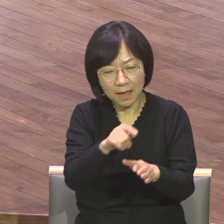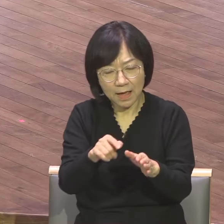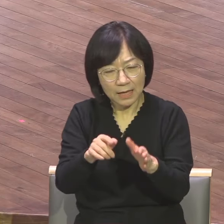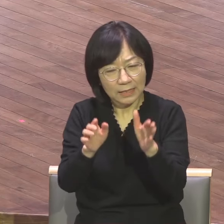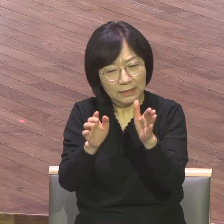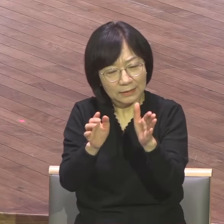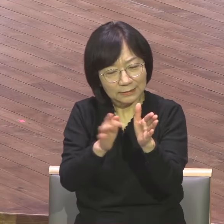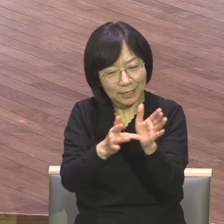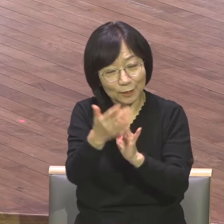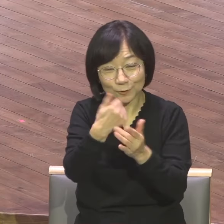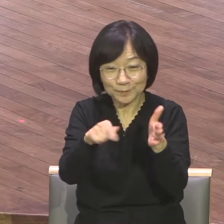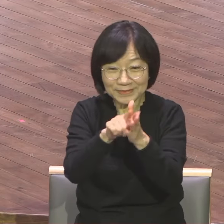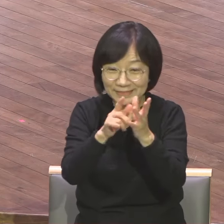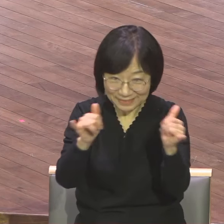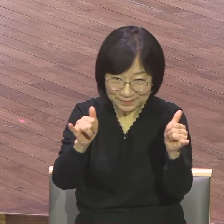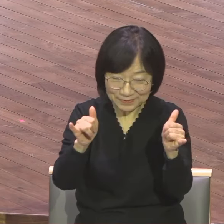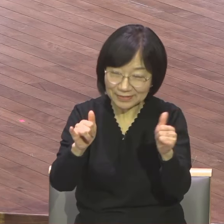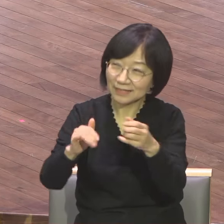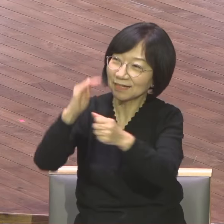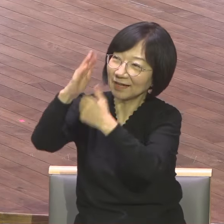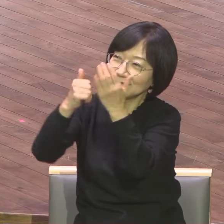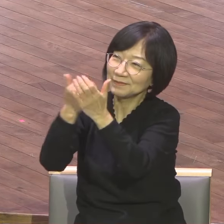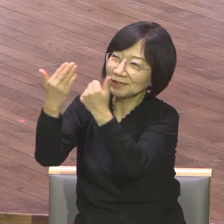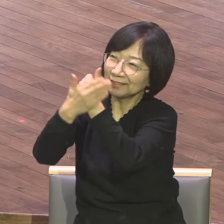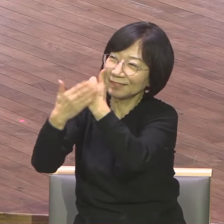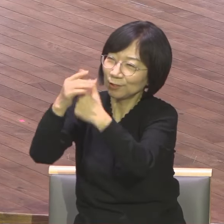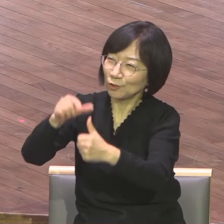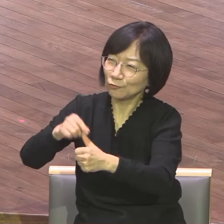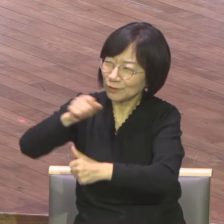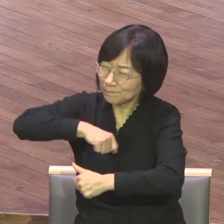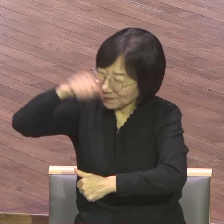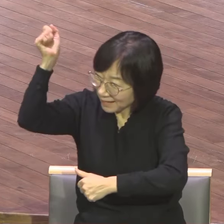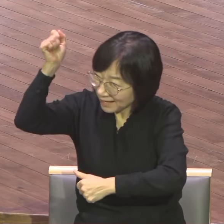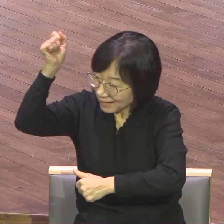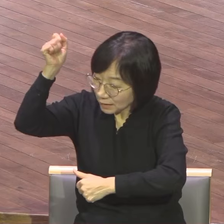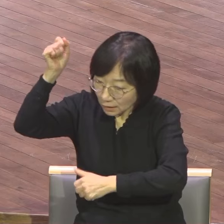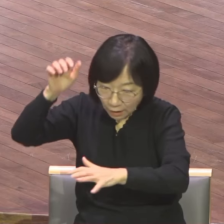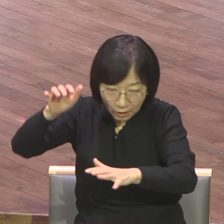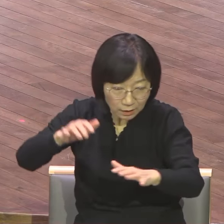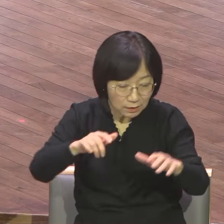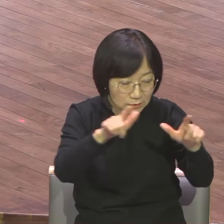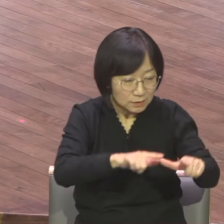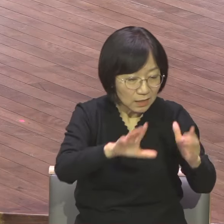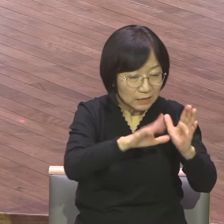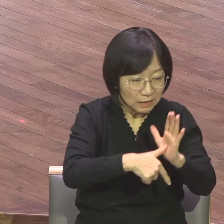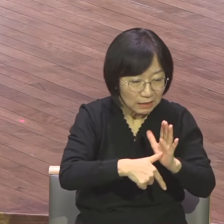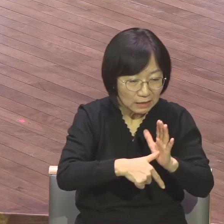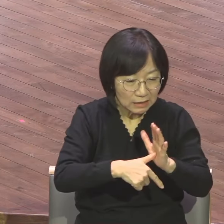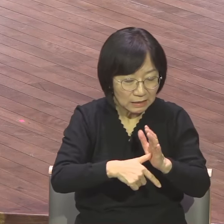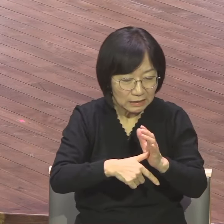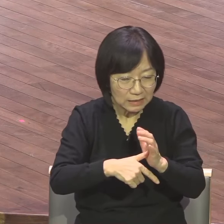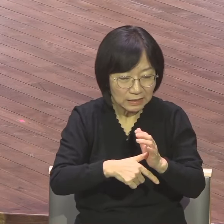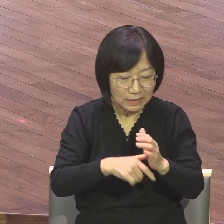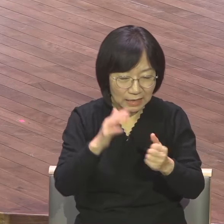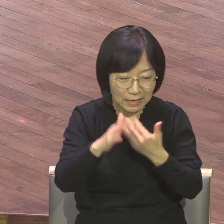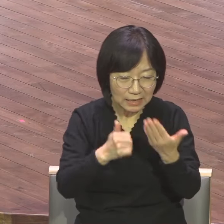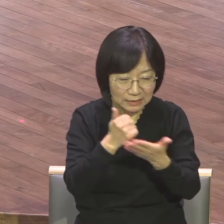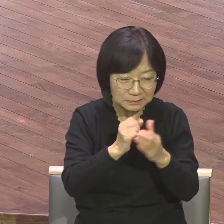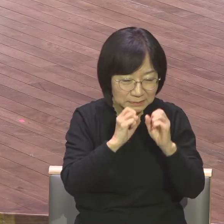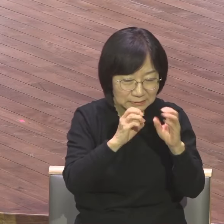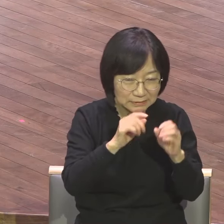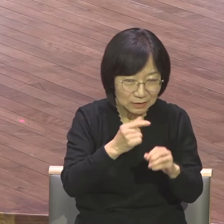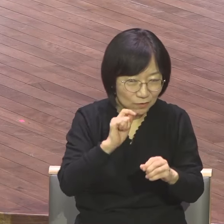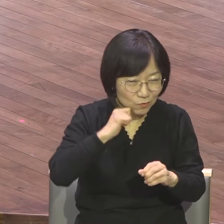은혜로 구원받아 놓고도 일상생활 속에서 사실적인 하나님을 증거하지 못해요.